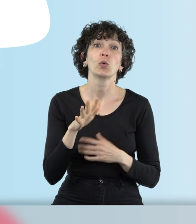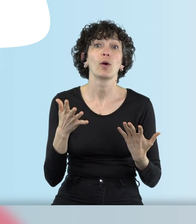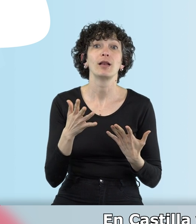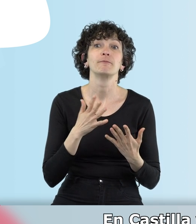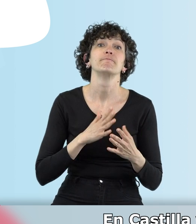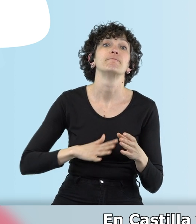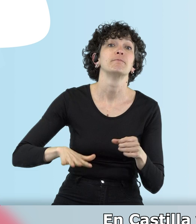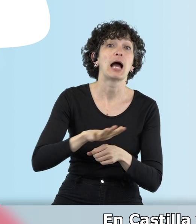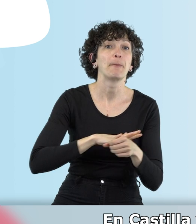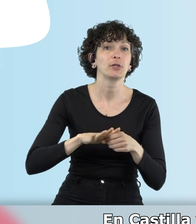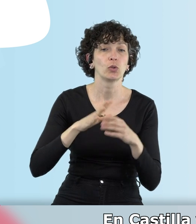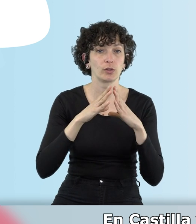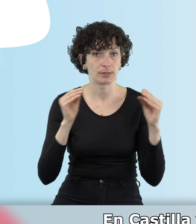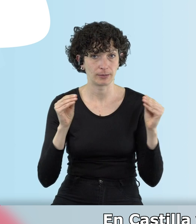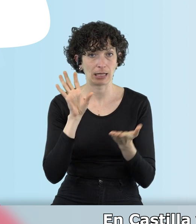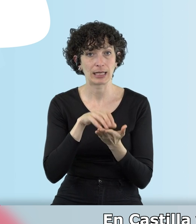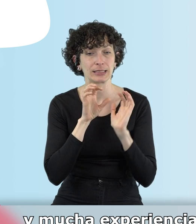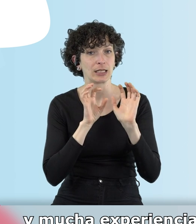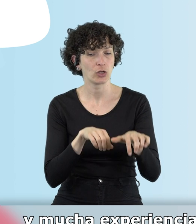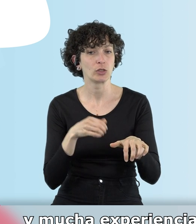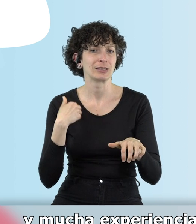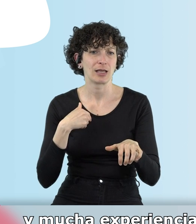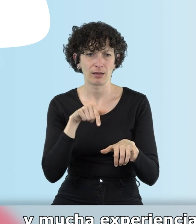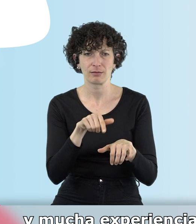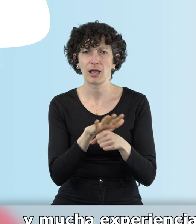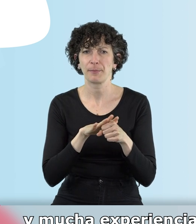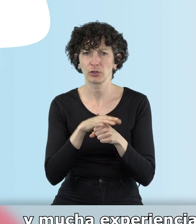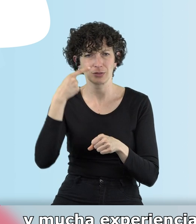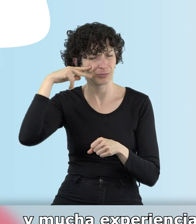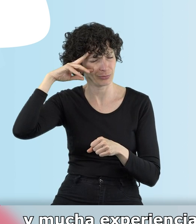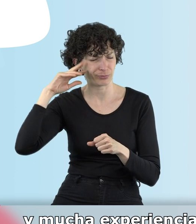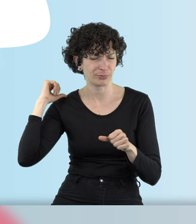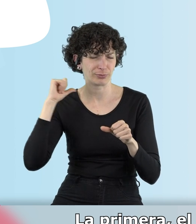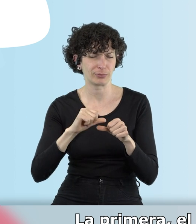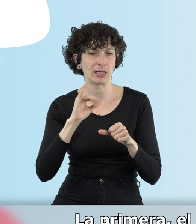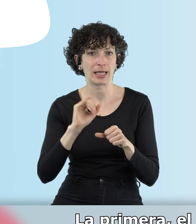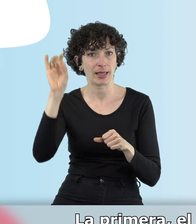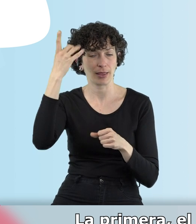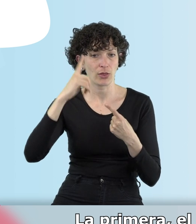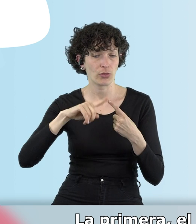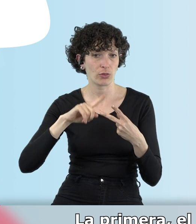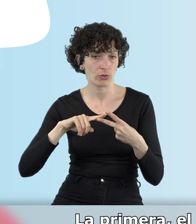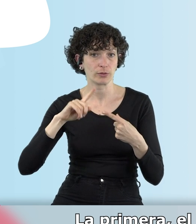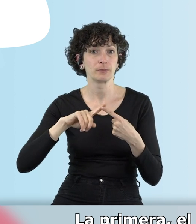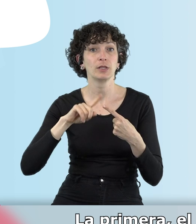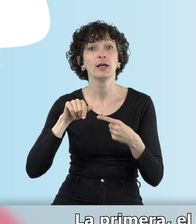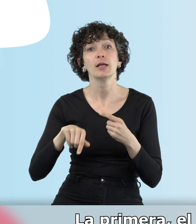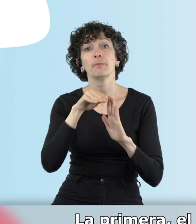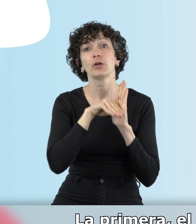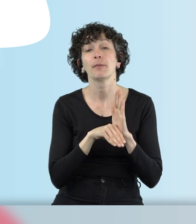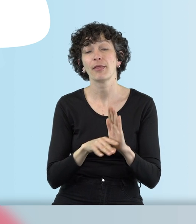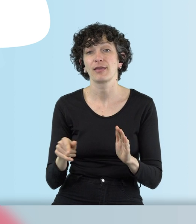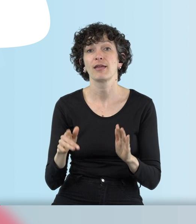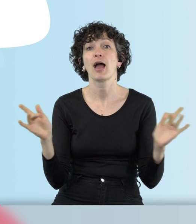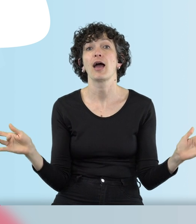universitario. En Castilla y León tenemos una larga trayectoria y mucha experiencia en este campo. Dos iniciativas. La primera, el programa de acercamiento